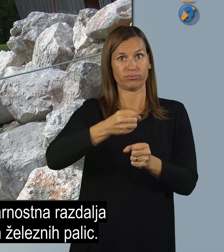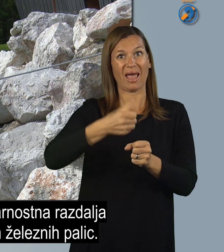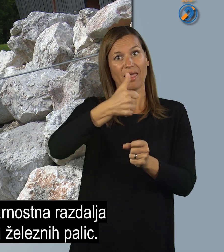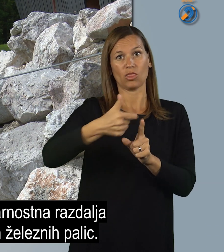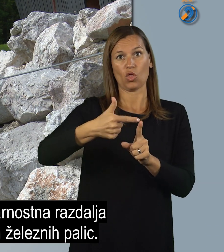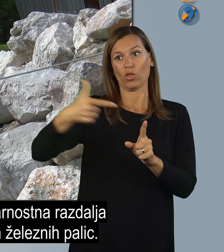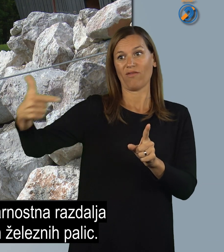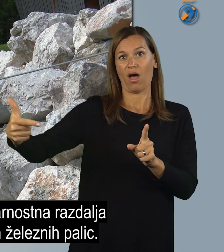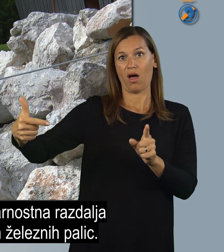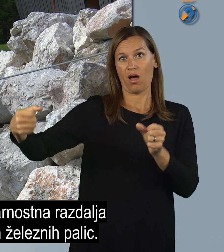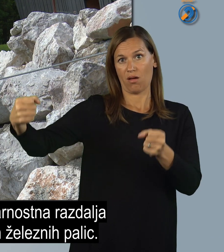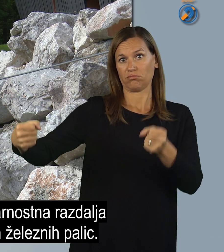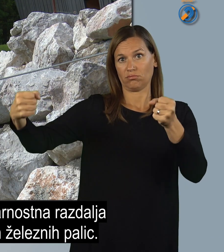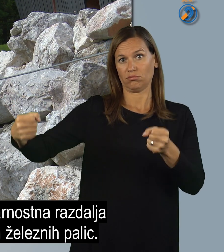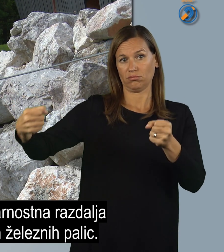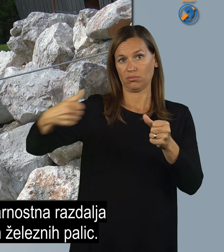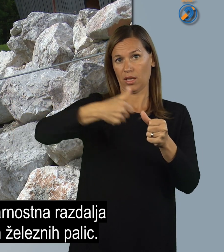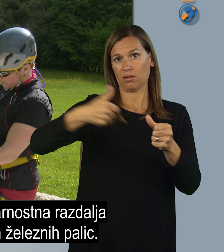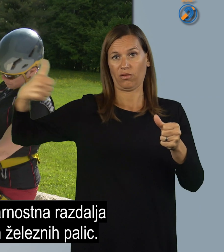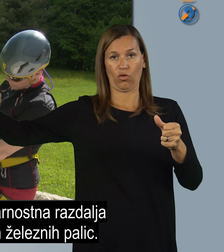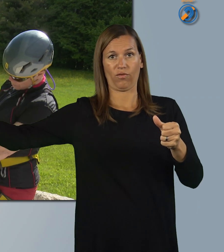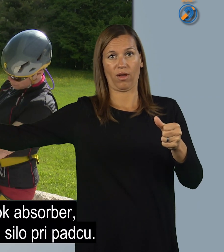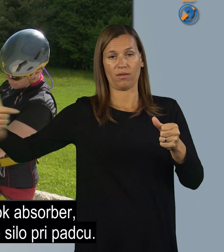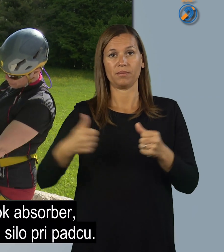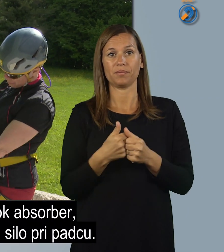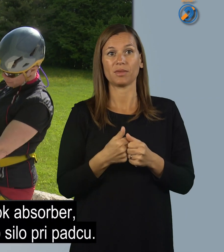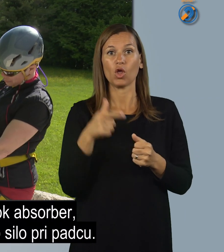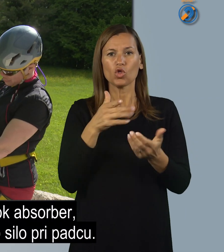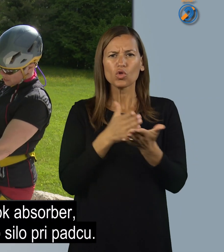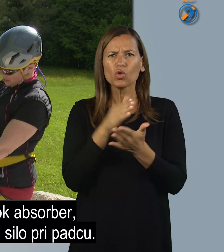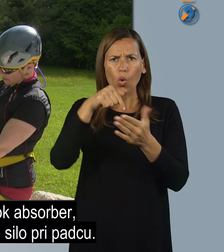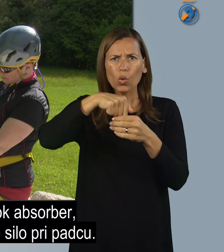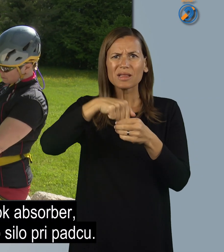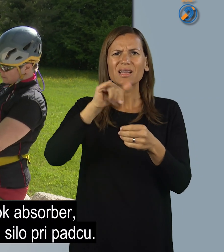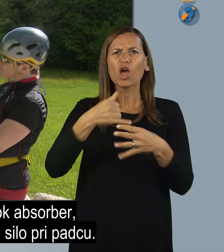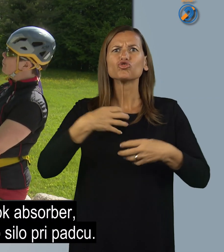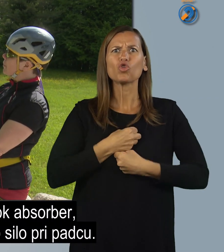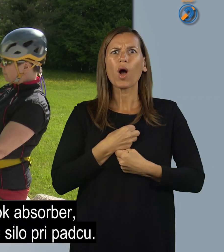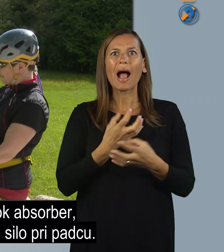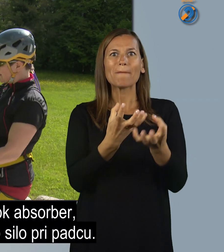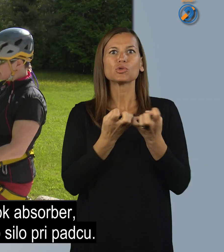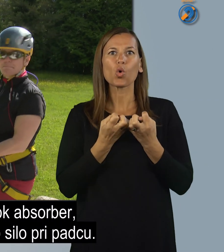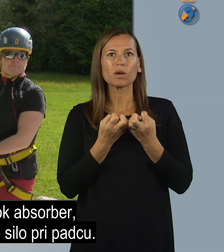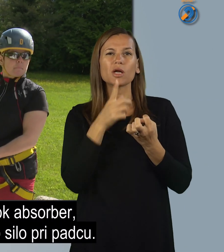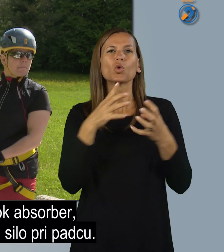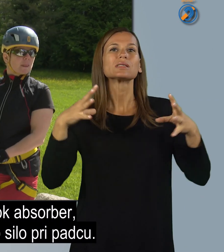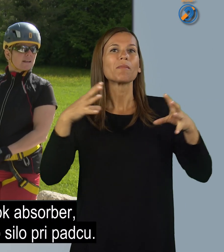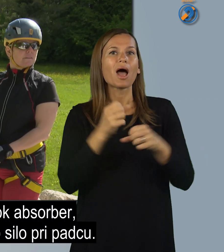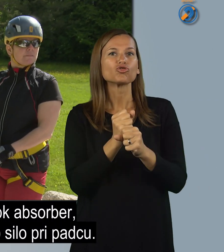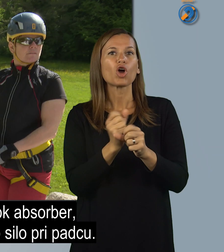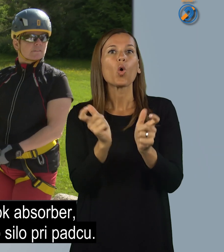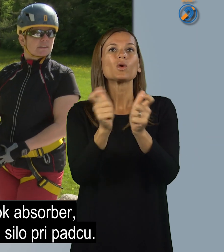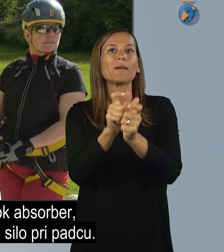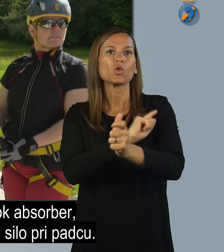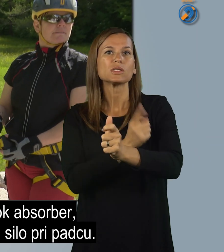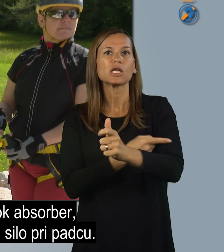oziroma 1 do 2 te dve štangi. Tukaj notri je ta šok absorber, ki zmanjša ujemno silo pri